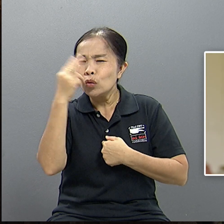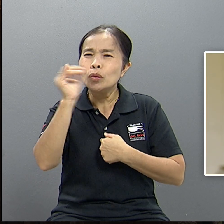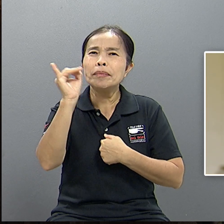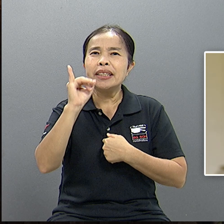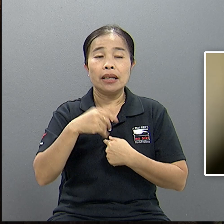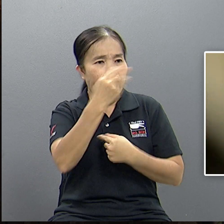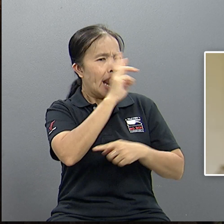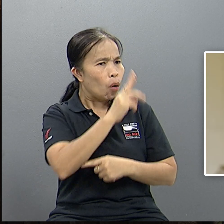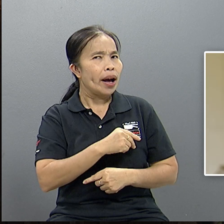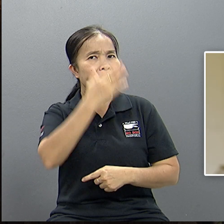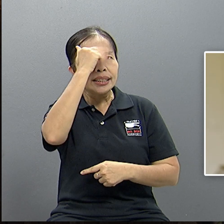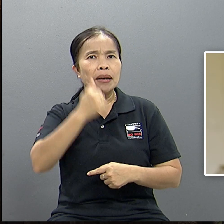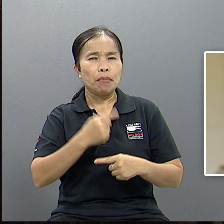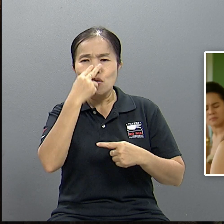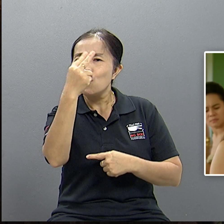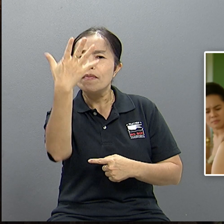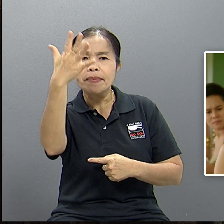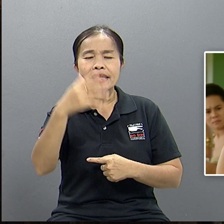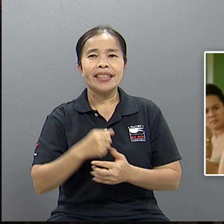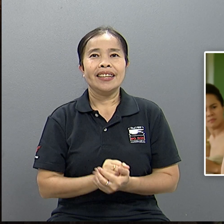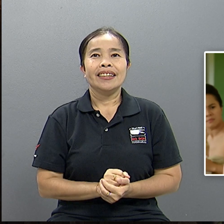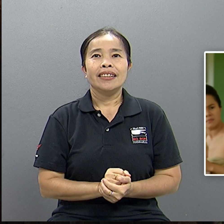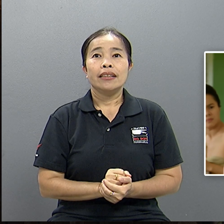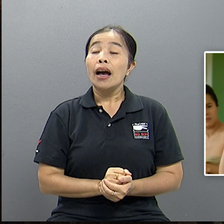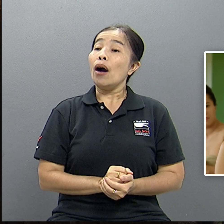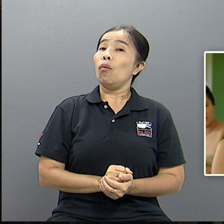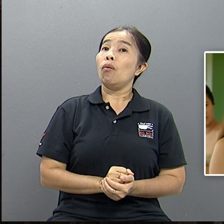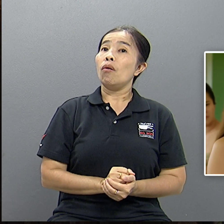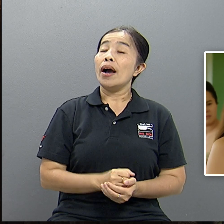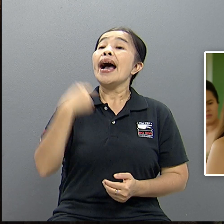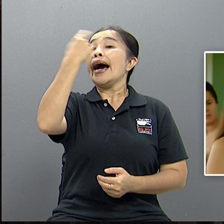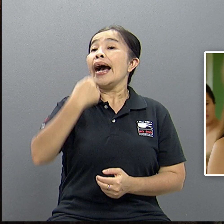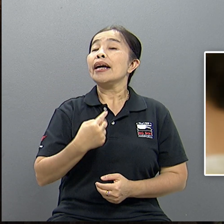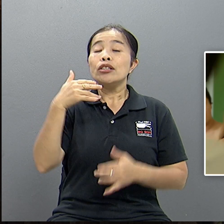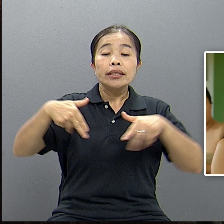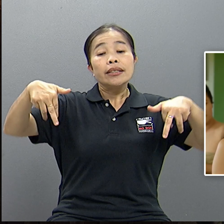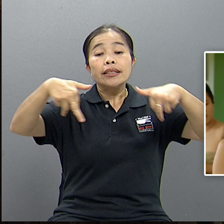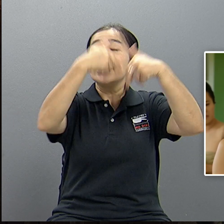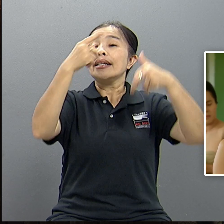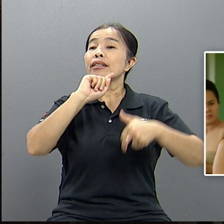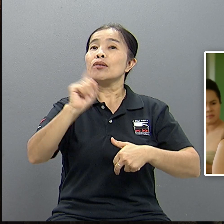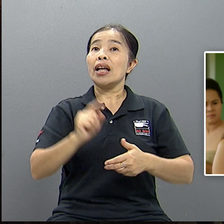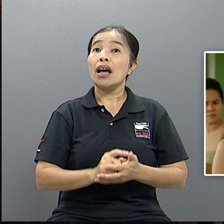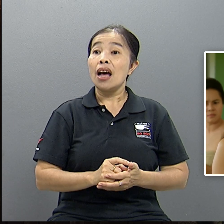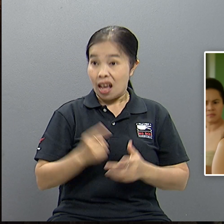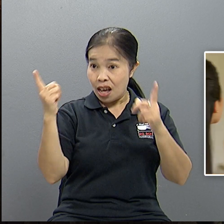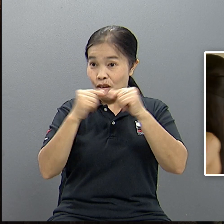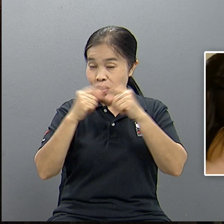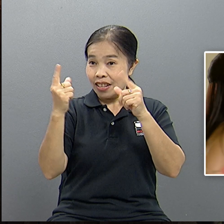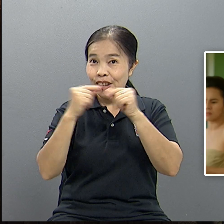สิไม่รู้จักดูตาหมาตาเรือ ใครกันแน่ที่เดินไม่ระวังจะเอาเรื่องหรือยังไร